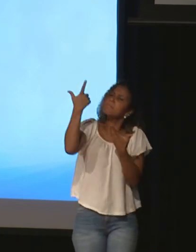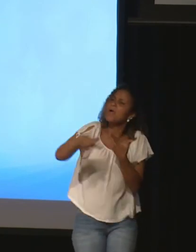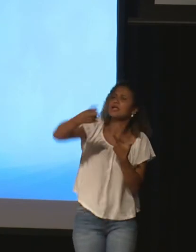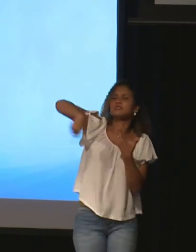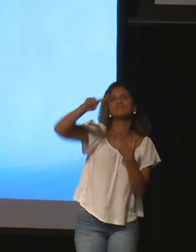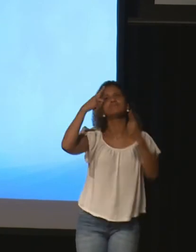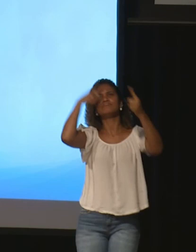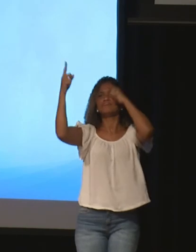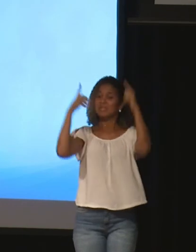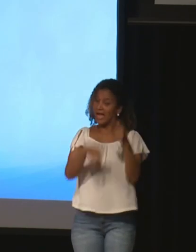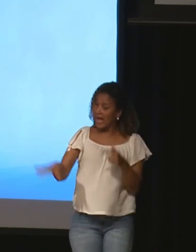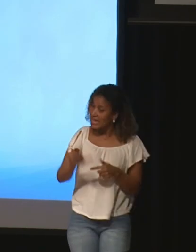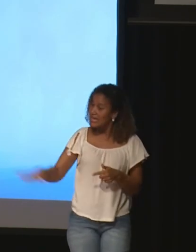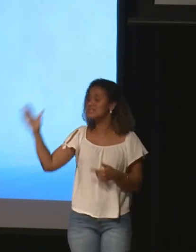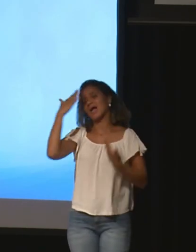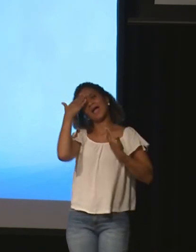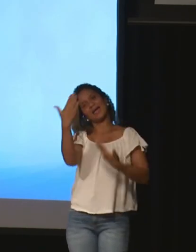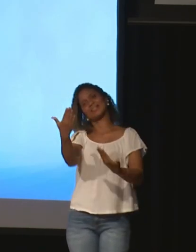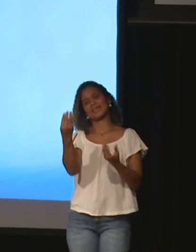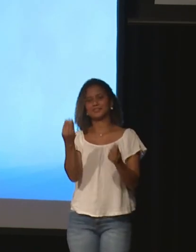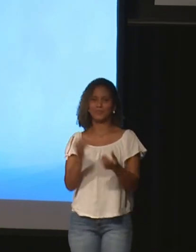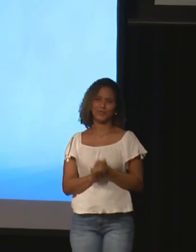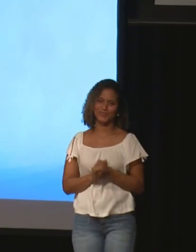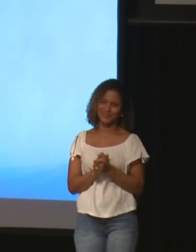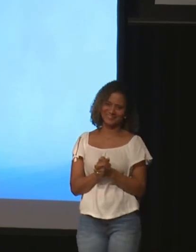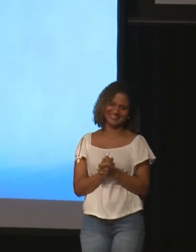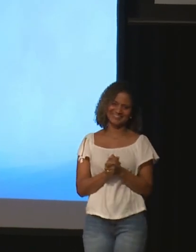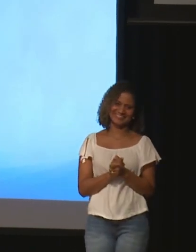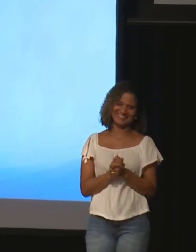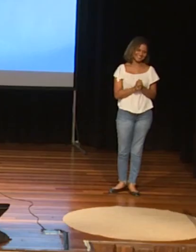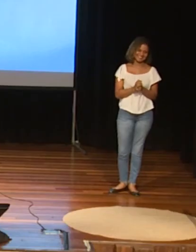muito poucos mesmo. Então, a gente tem que pensar, criar. As crianças vão agradecer muito.